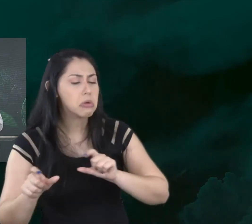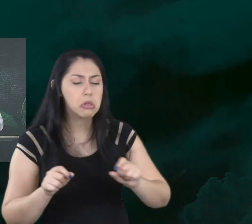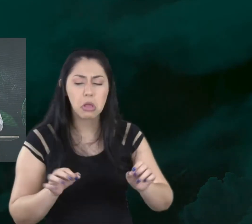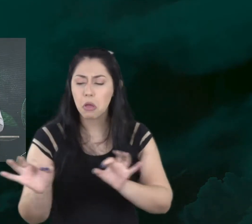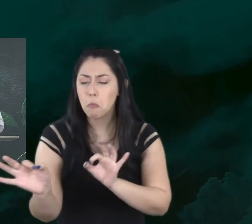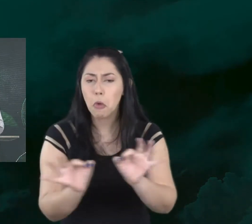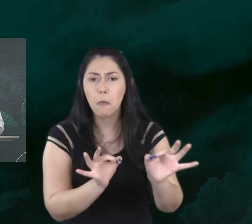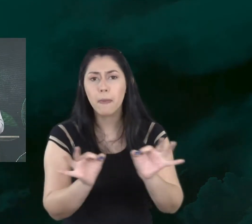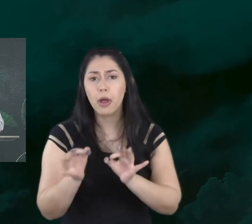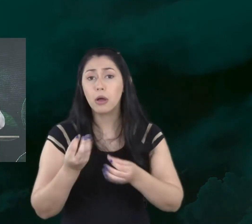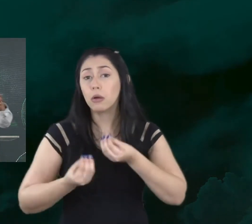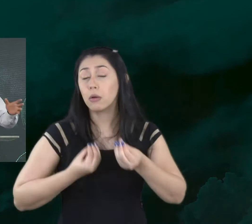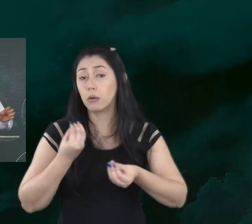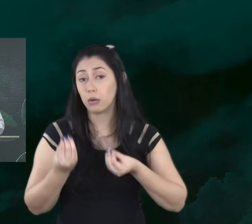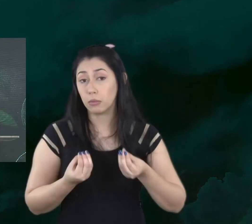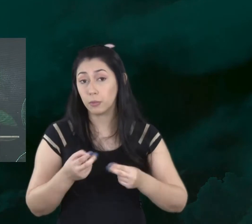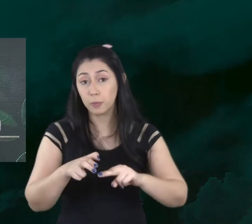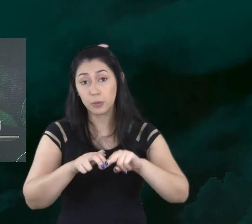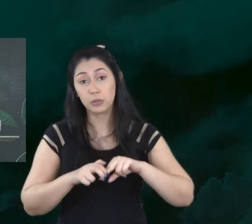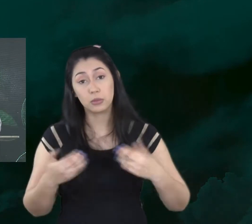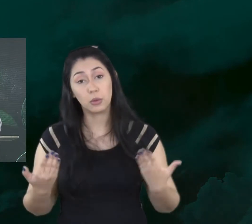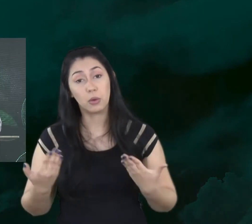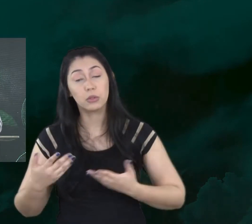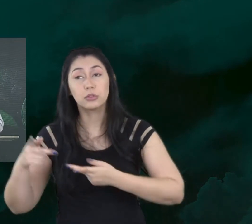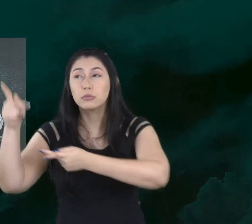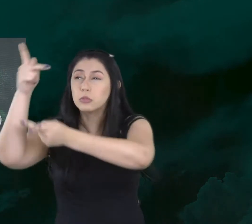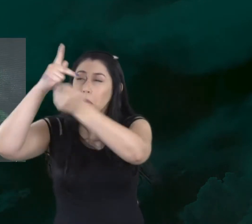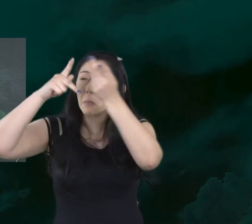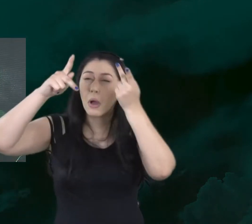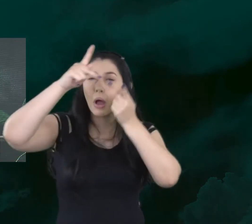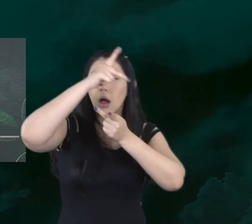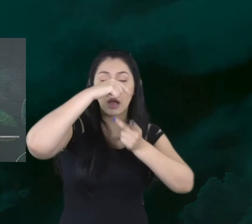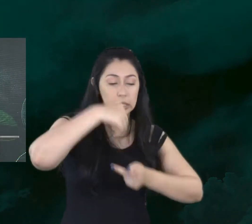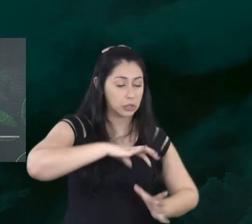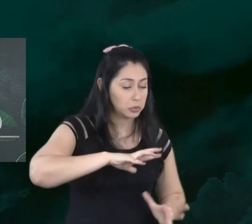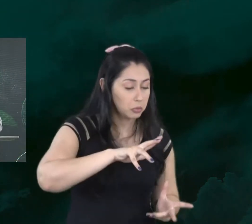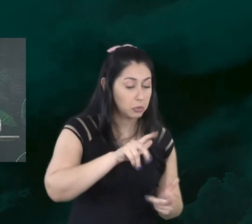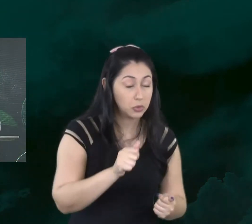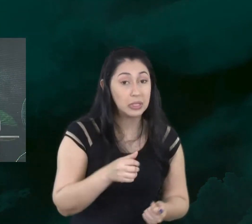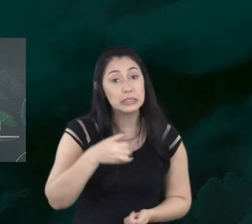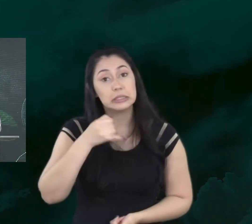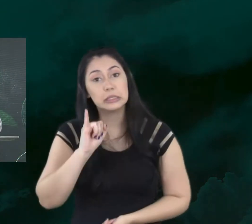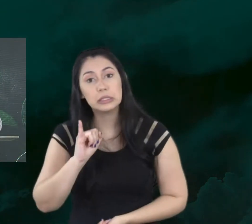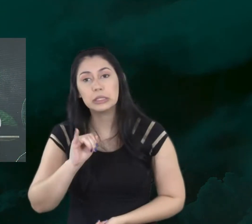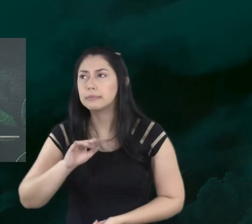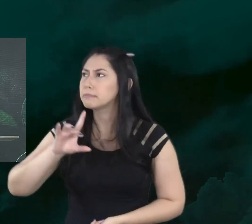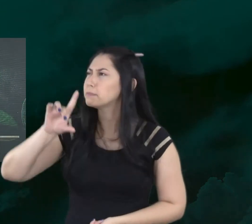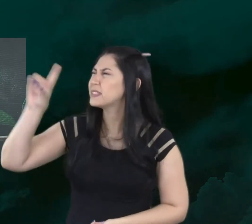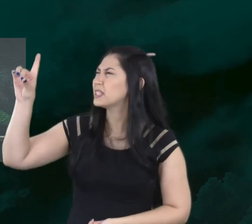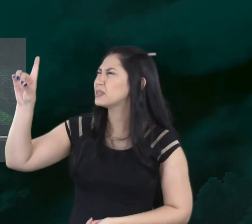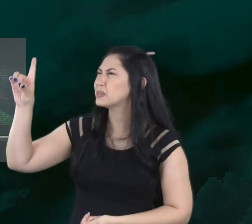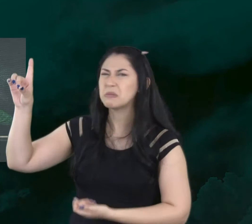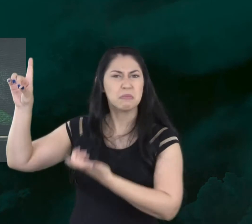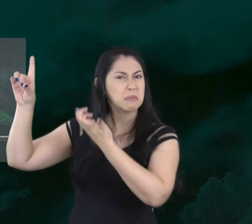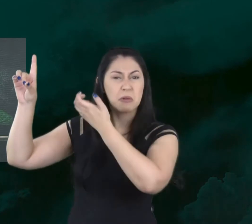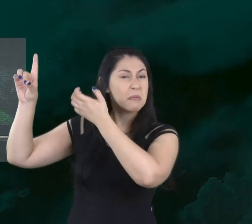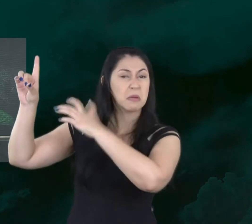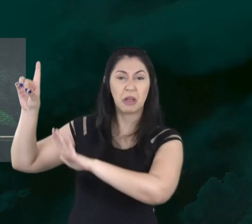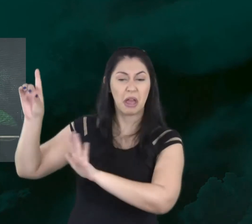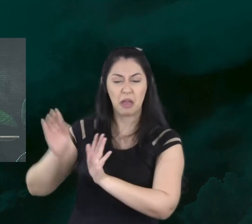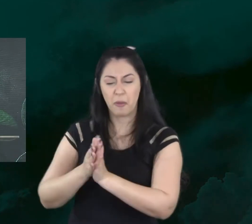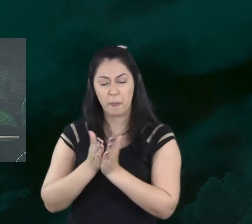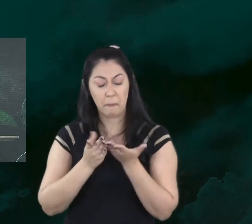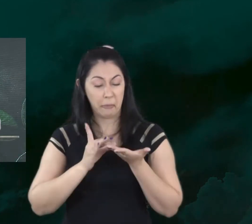que hoje, no mundo em que vivemos, se não tomar Deus como a verdade, se não tomar a palavra de Deus